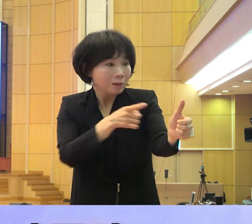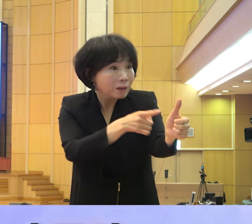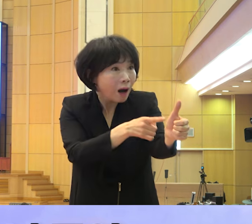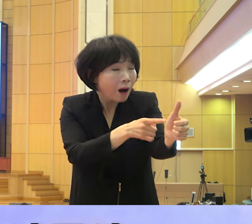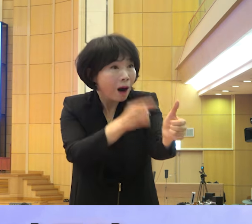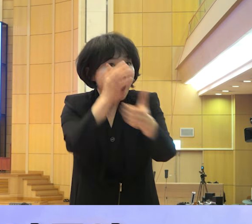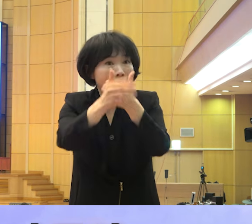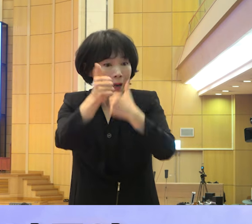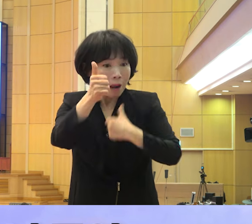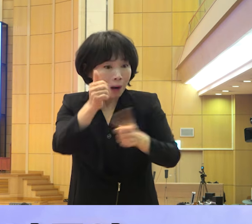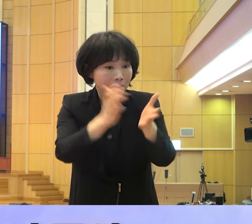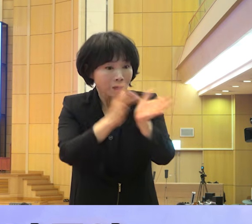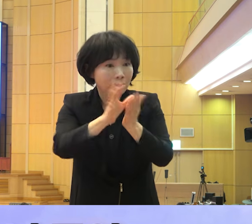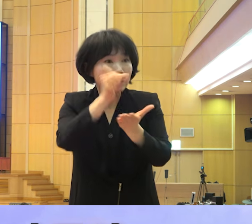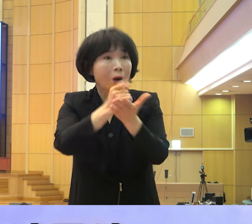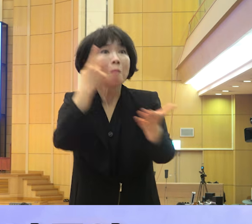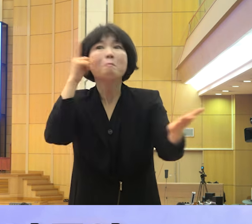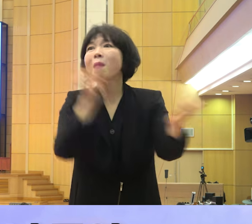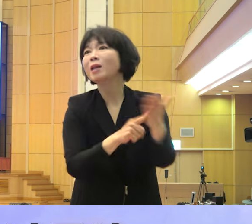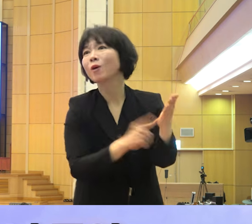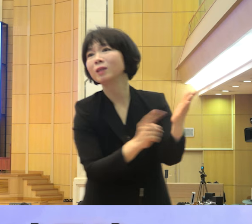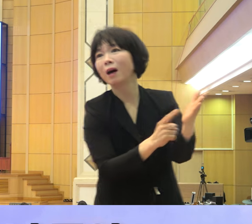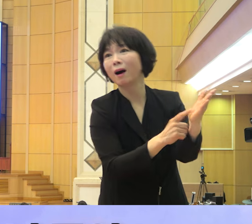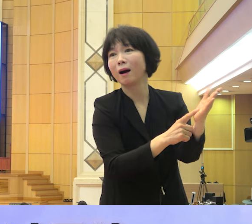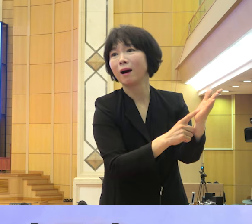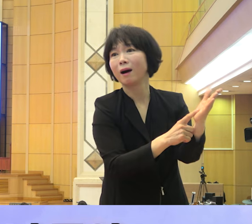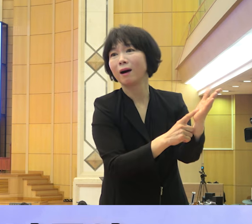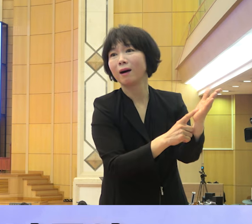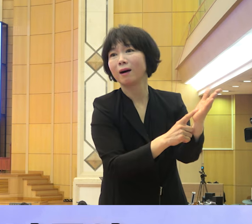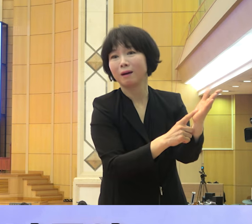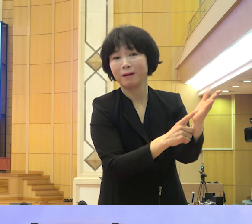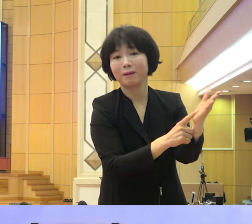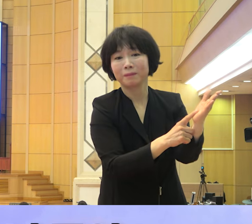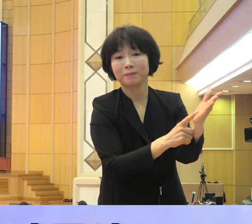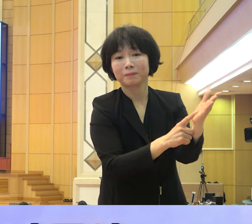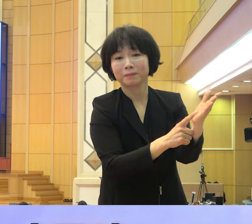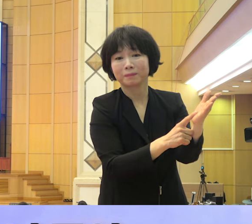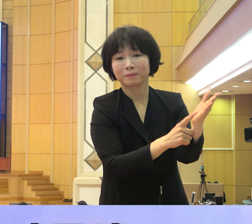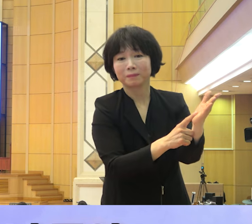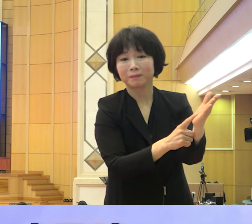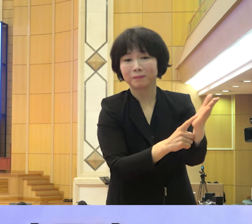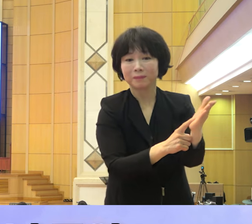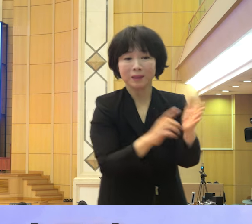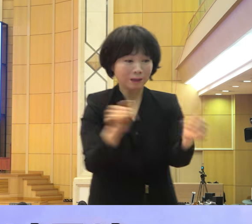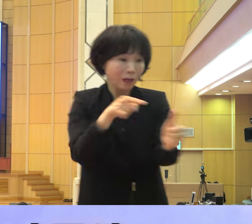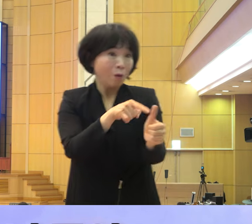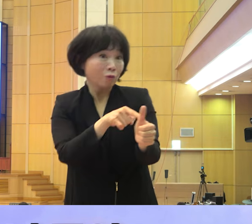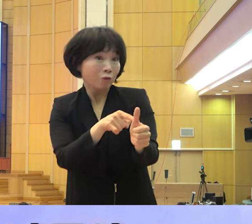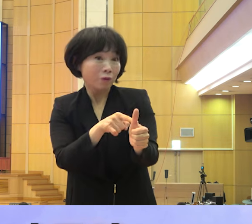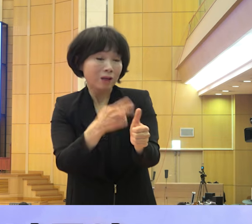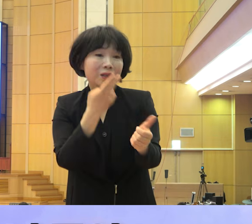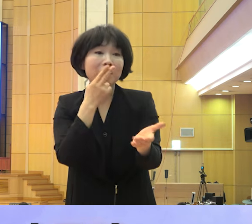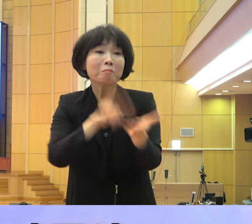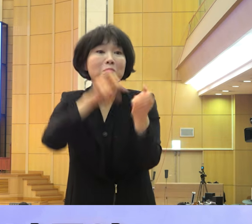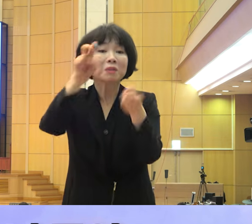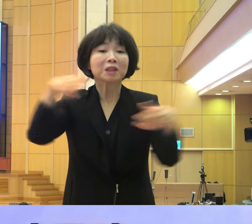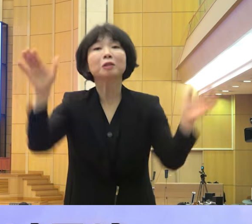하나님의 말씀을 증거하거나 또 이렇게 어떤 이렇게 날개짓을 하는 이 모습을 보면 좀 느낄 줄